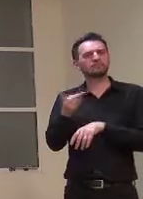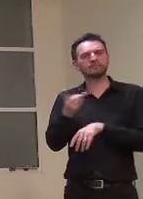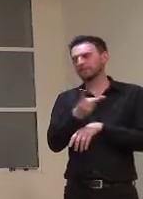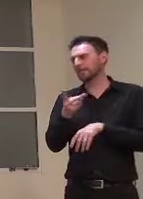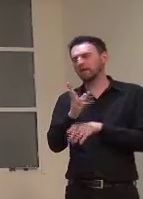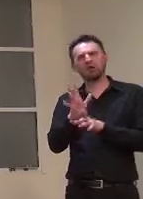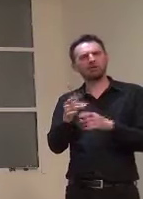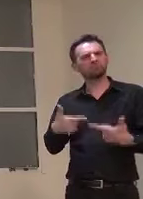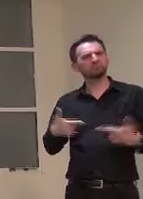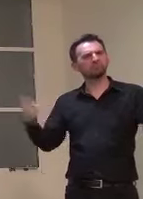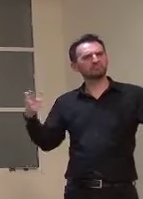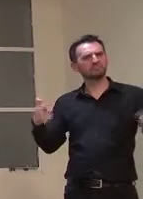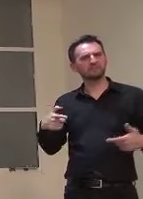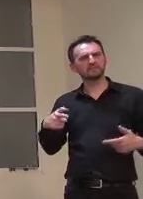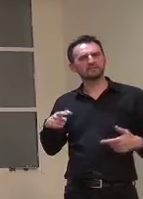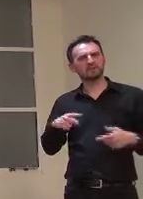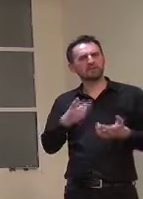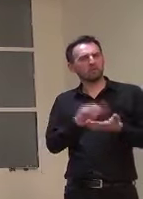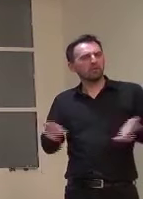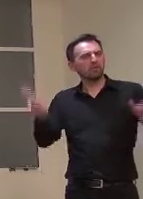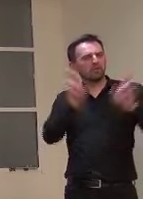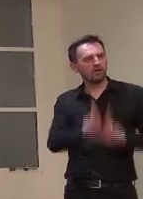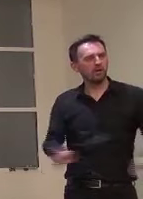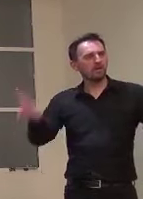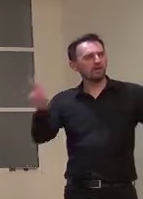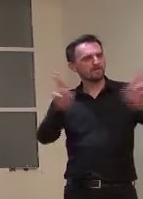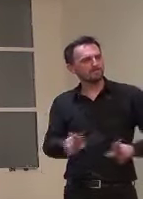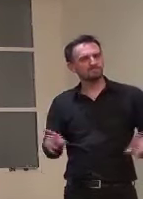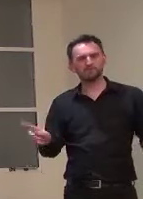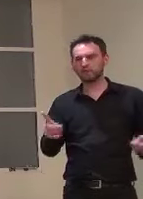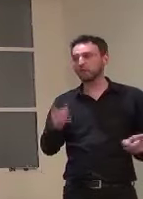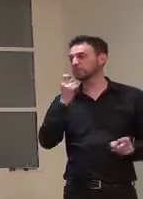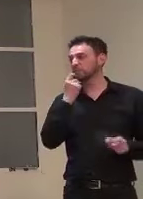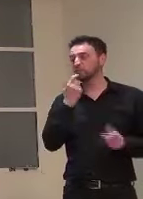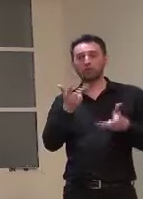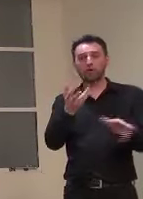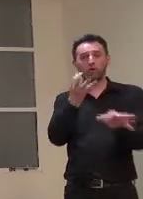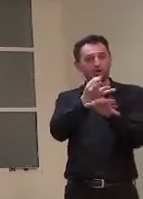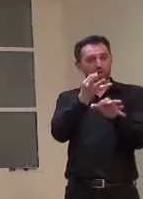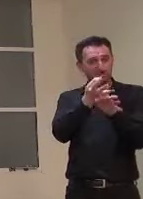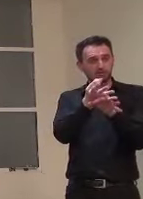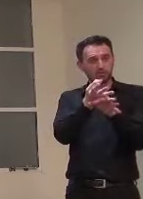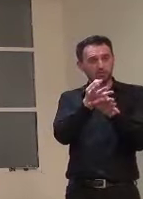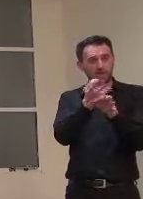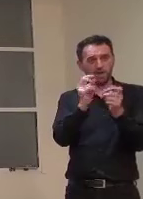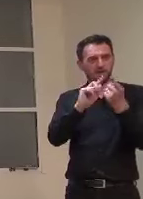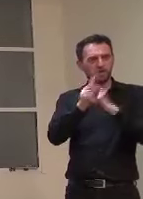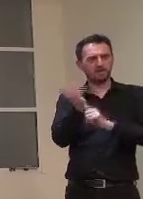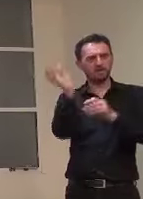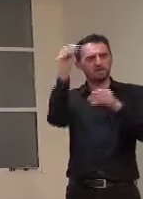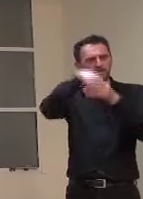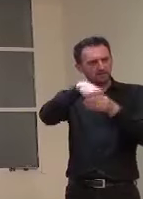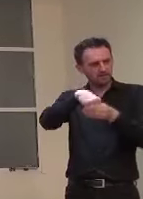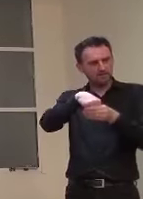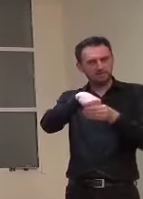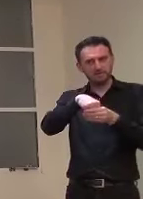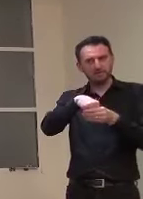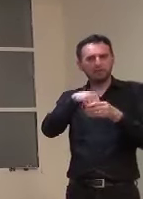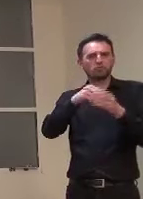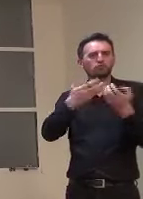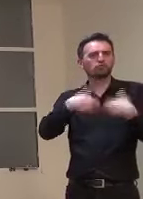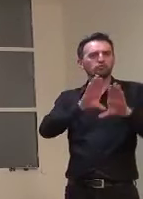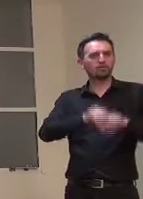sino que no son redundantes no se pregunta si alguien opinar yo es pues la que estaríamos denominando directamente la postura de discusión